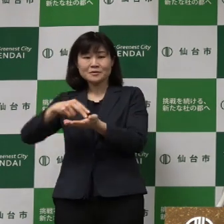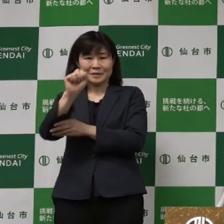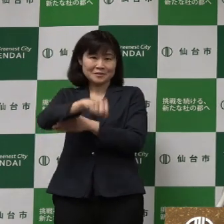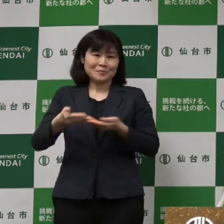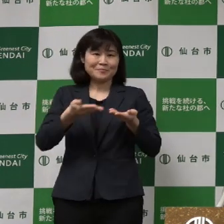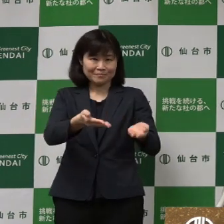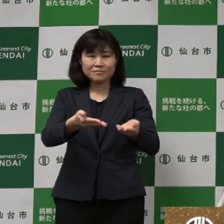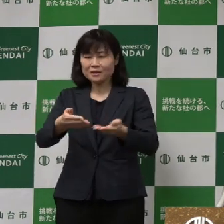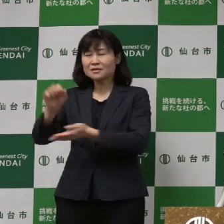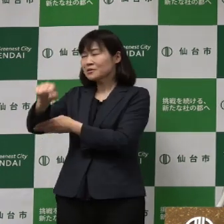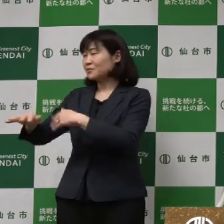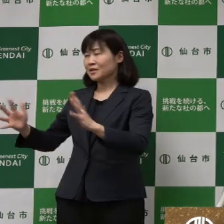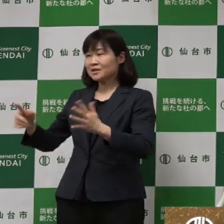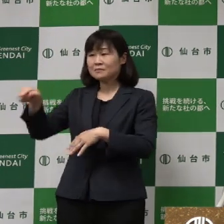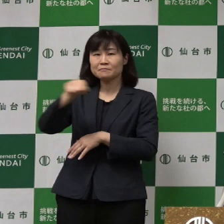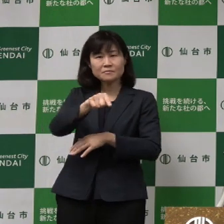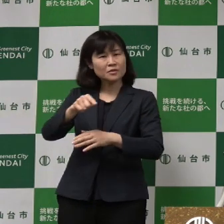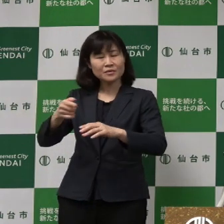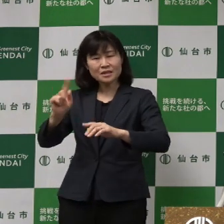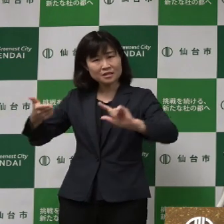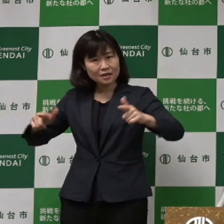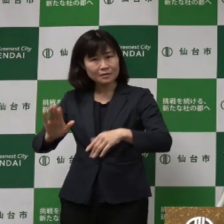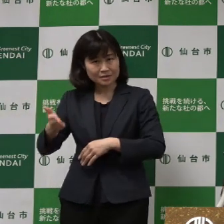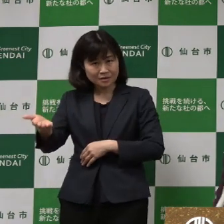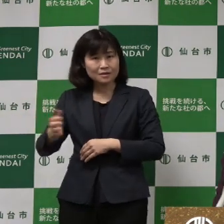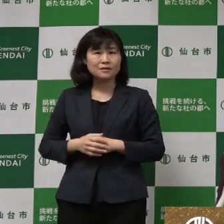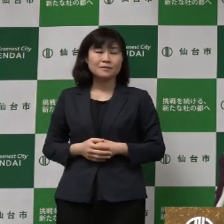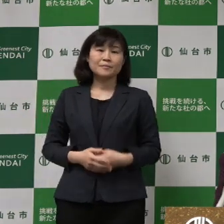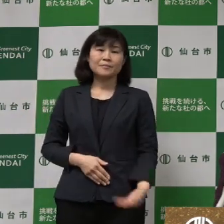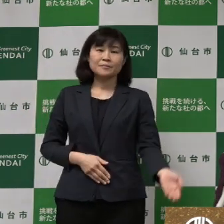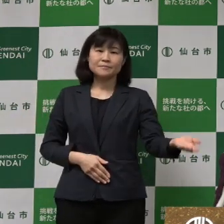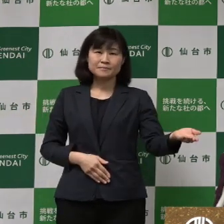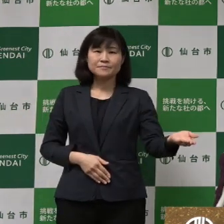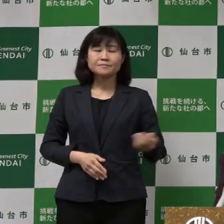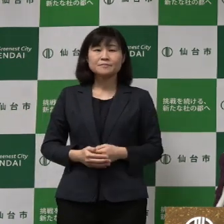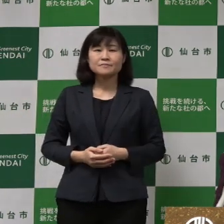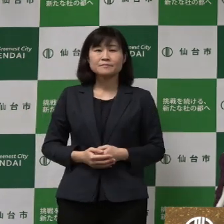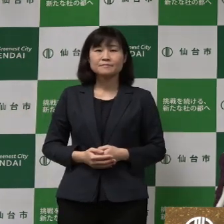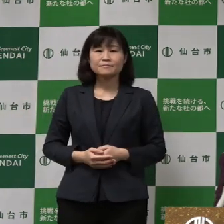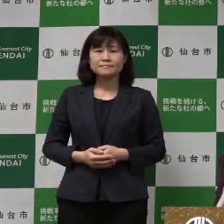。その点については、どのようにお考えでしょうか。 せっかくいろんな設備